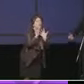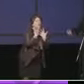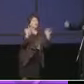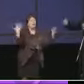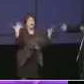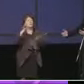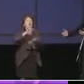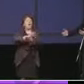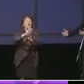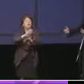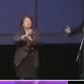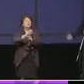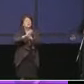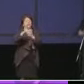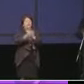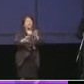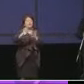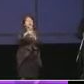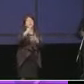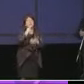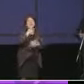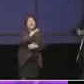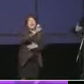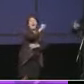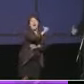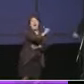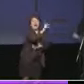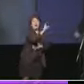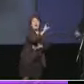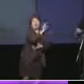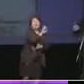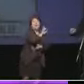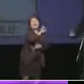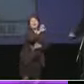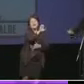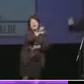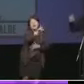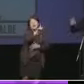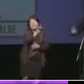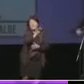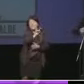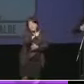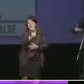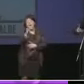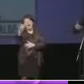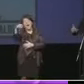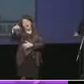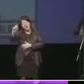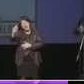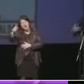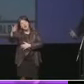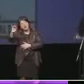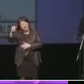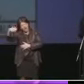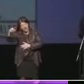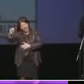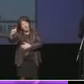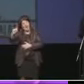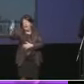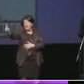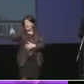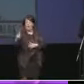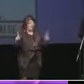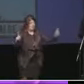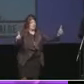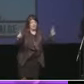da una parte Adelphi e dall'altra Anagrama e quindi Roberto Calasso e Giuseppe Erralde si incontreranno e parleranno fra di loro al Salone del